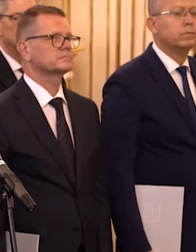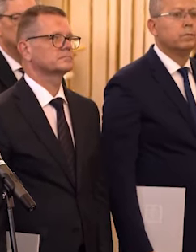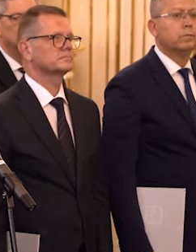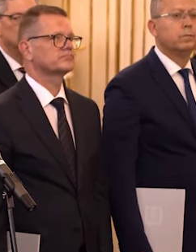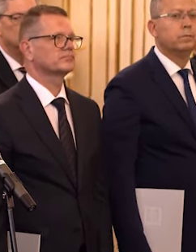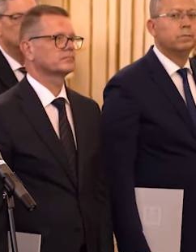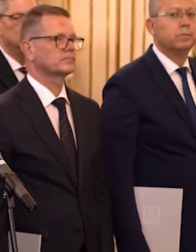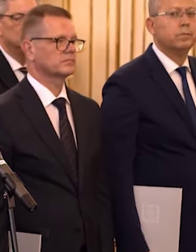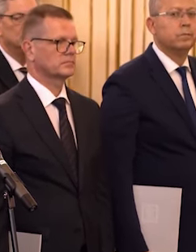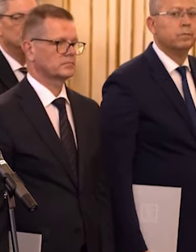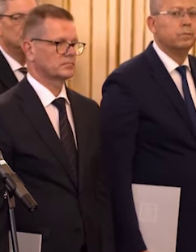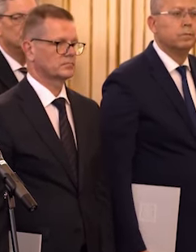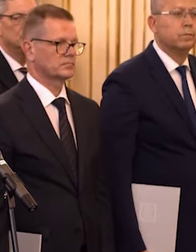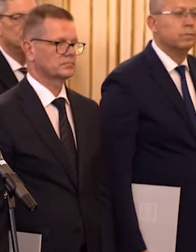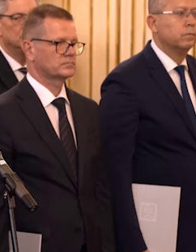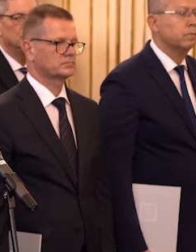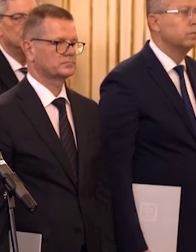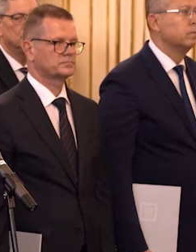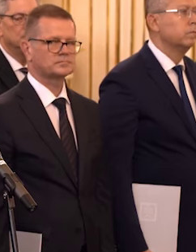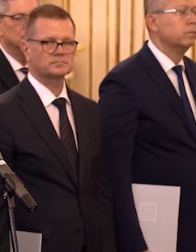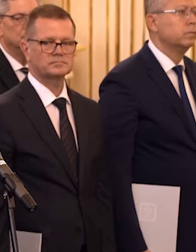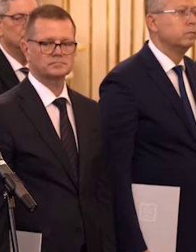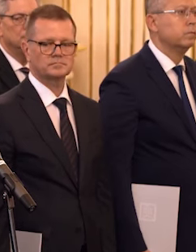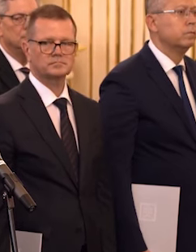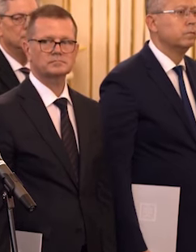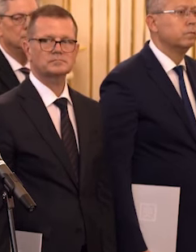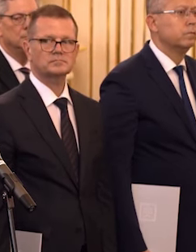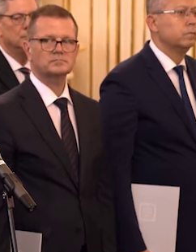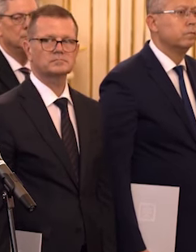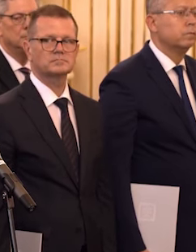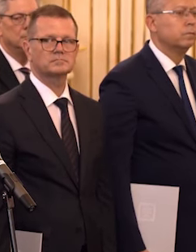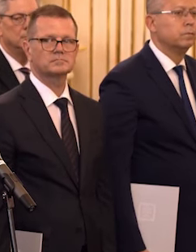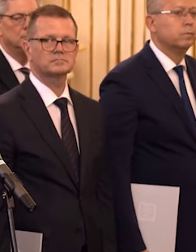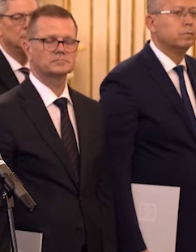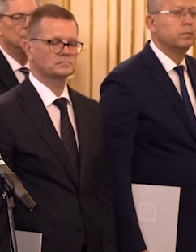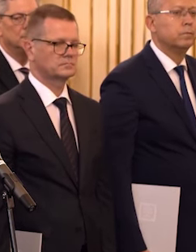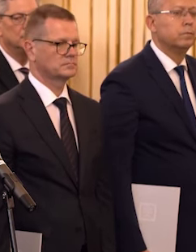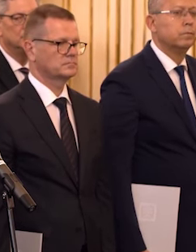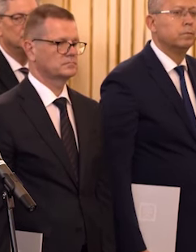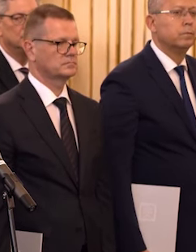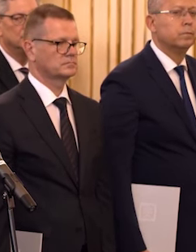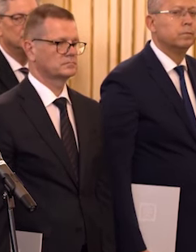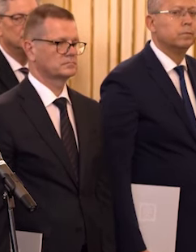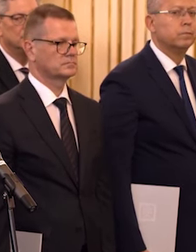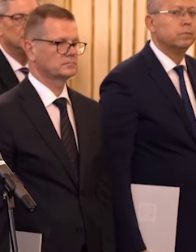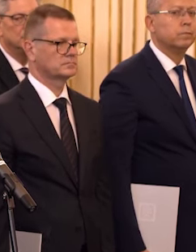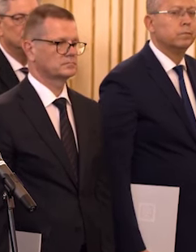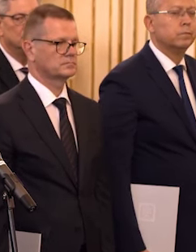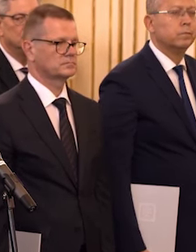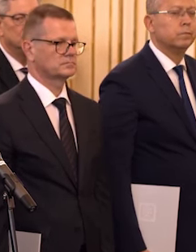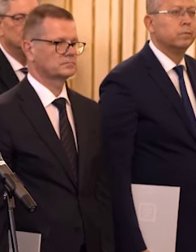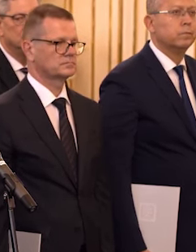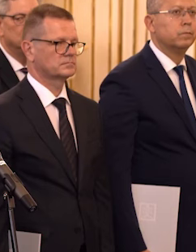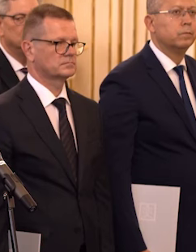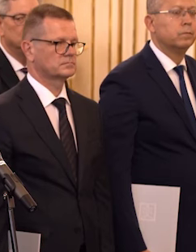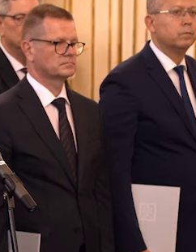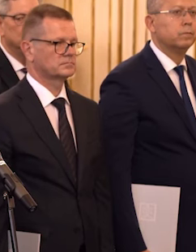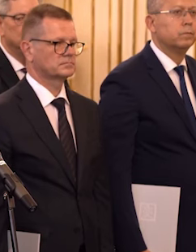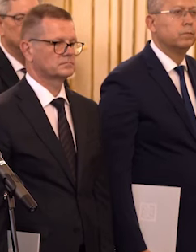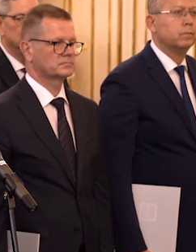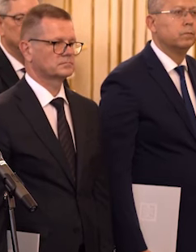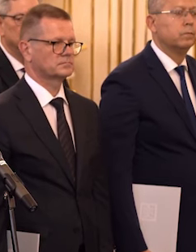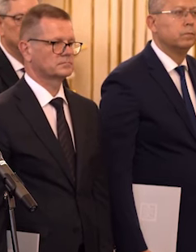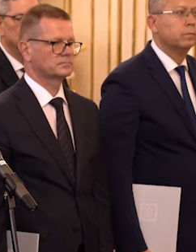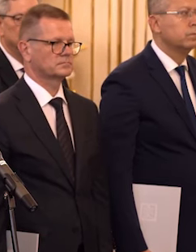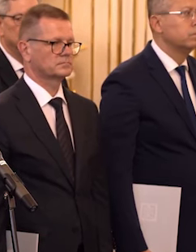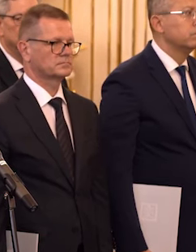Za 3,5 roka, ostatných 3,5 roka, sa obrovské množstvo vecí úmyselne ignorovalo alebo tolerovalo.